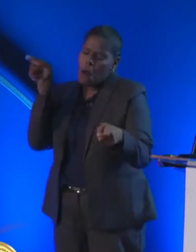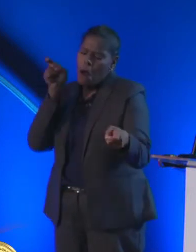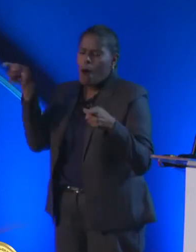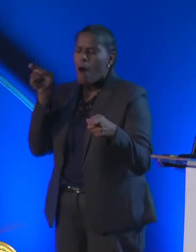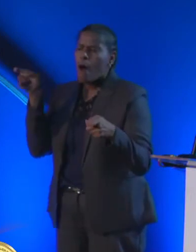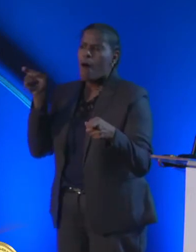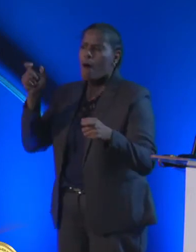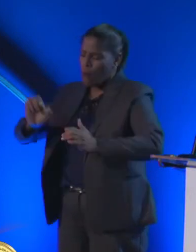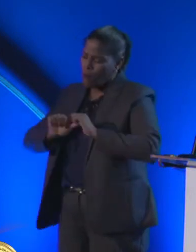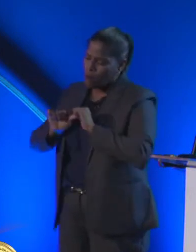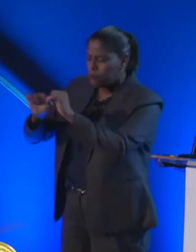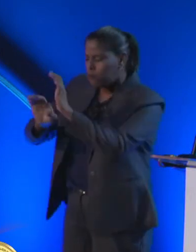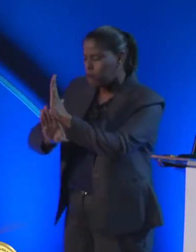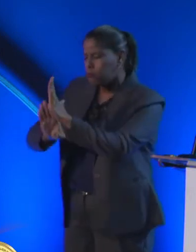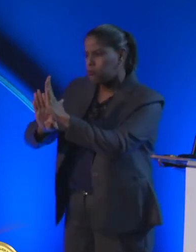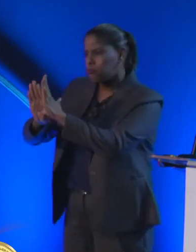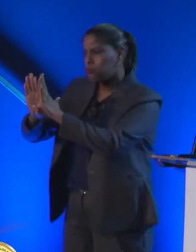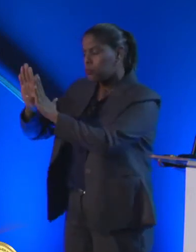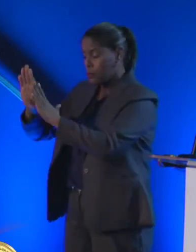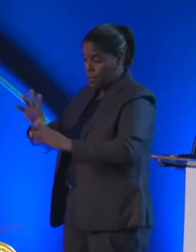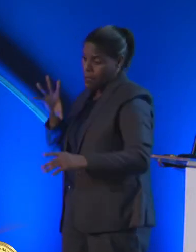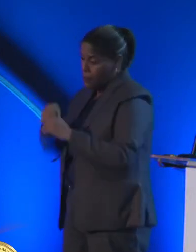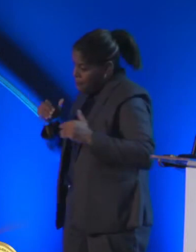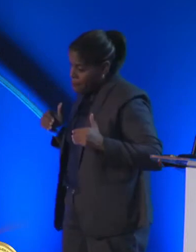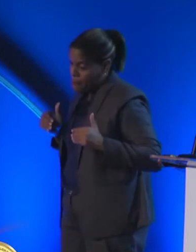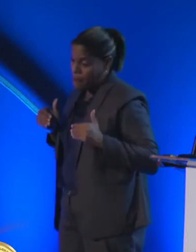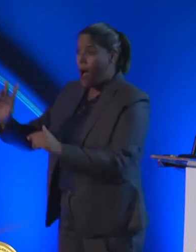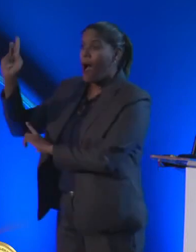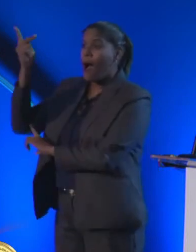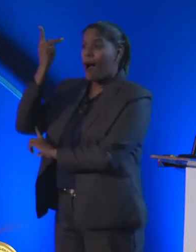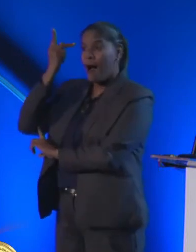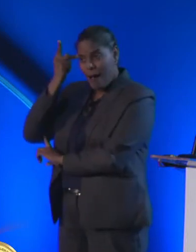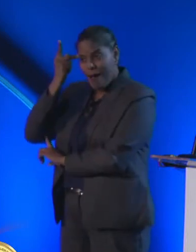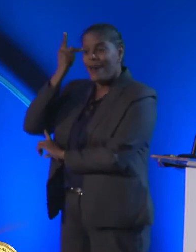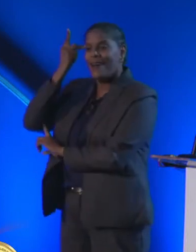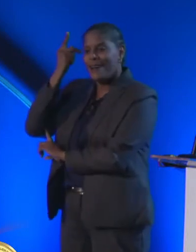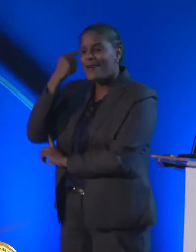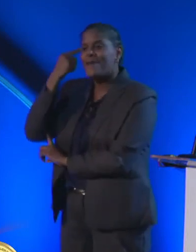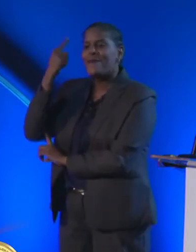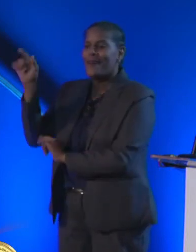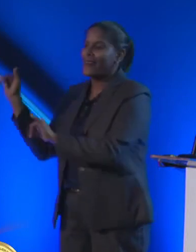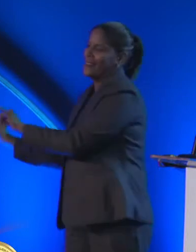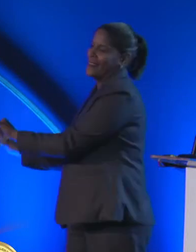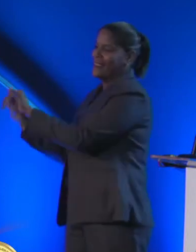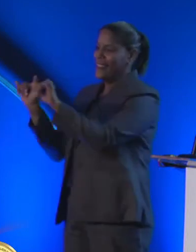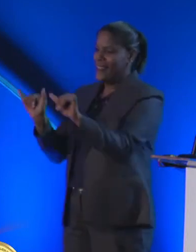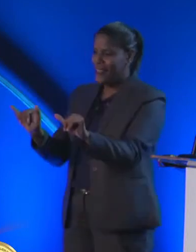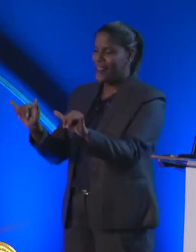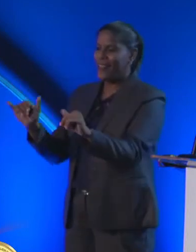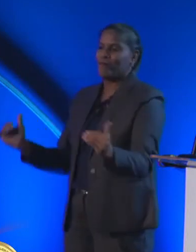seguir avanzando en la implementación de políticas para la igualdad y